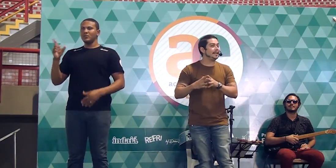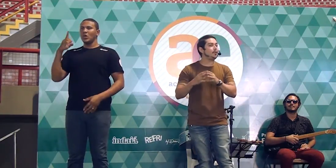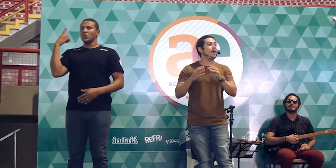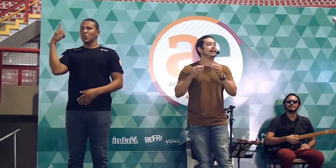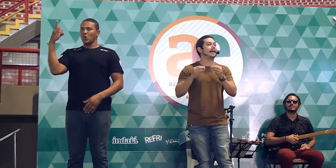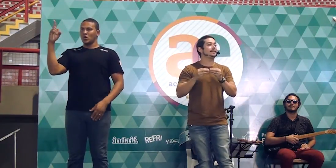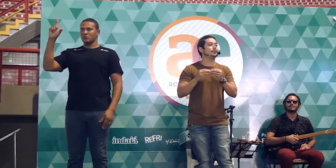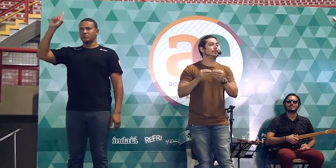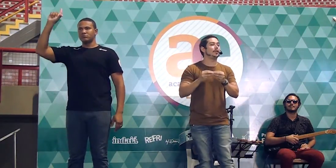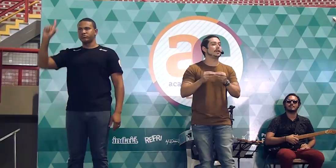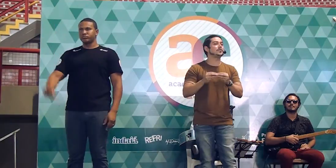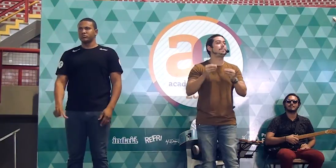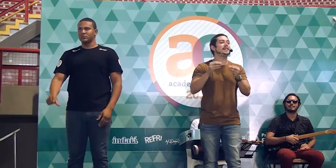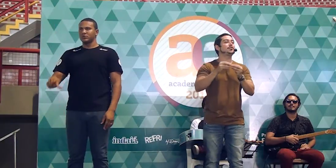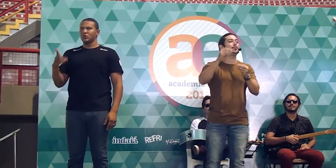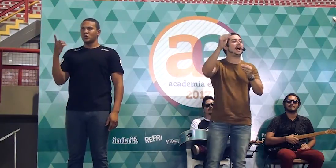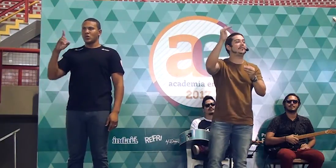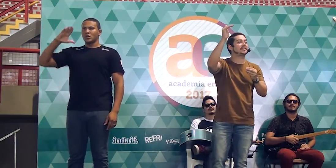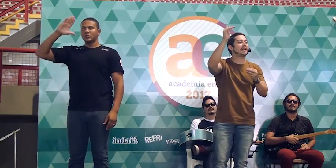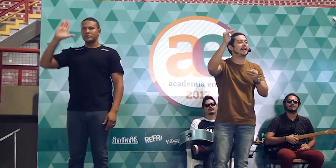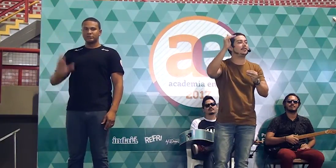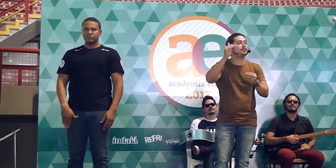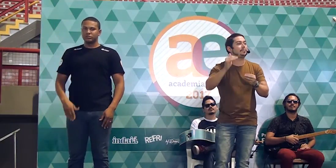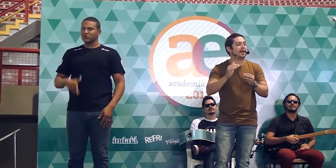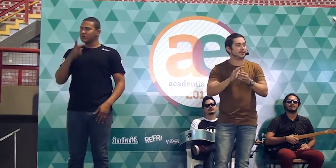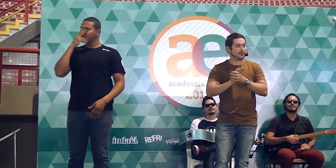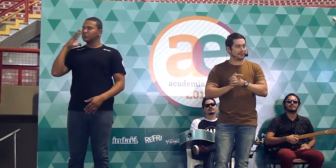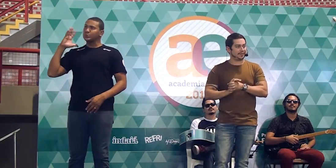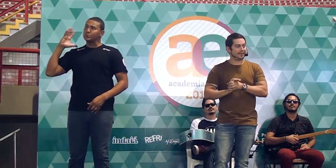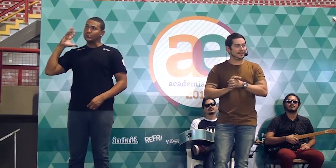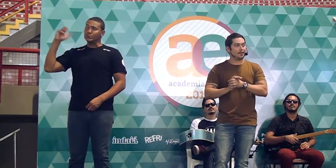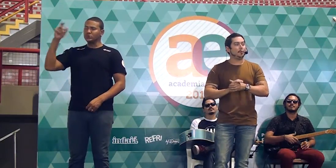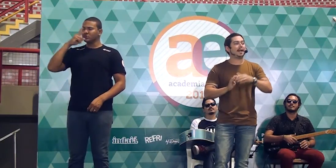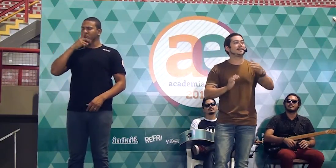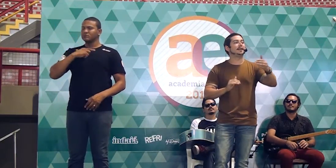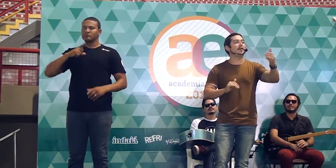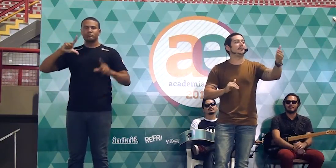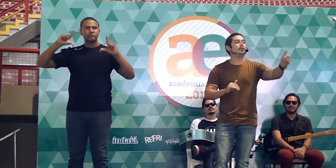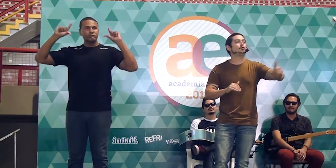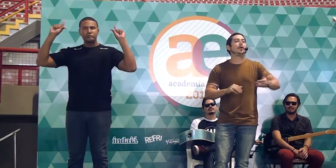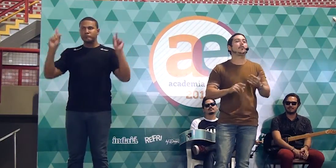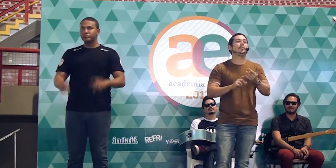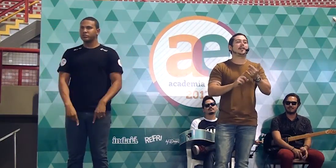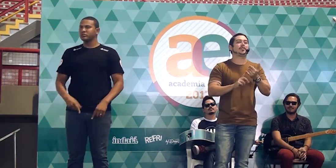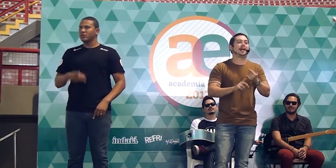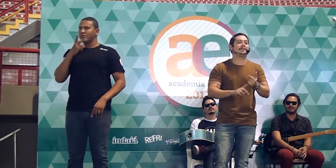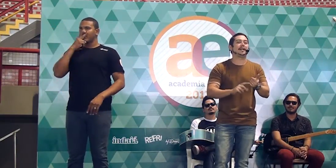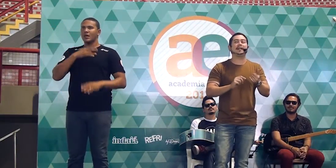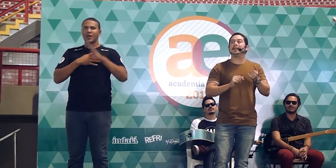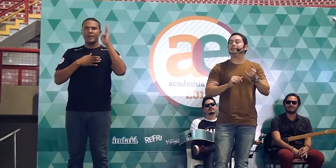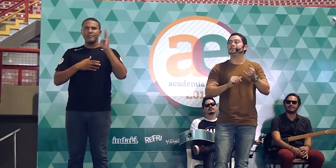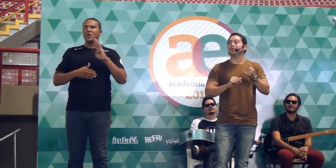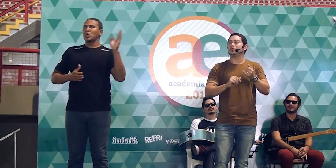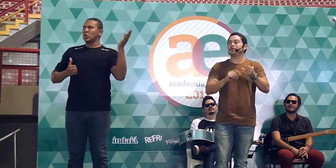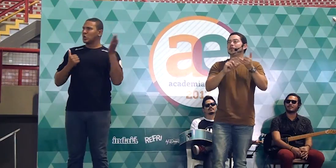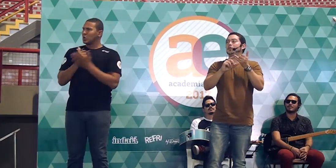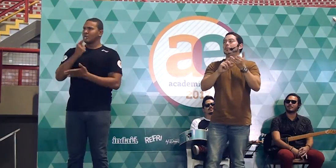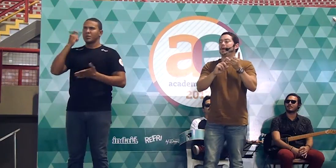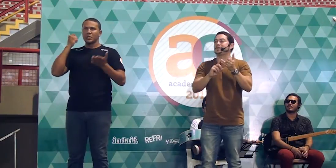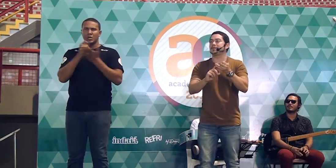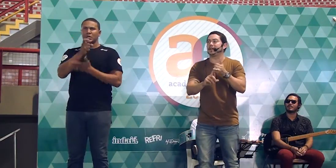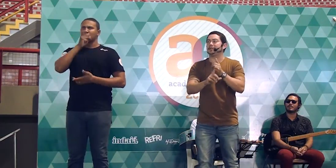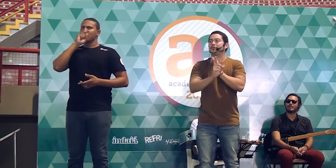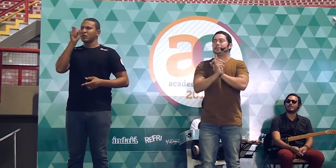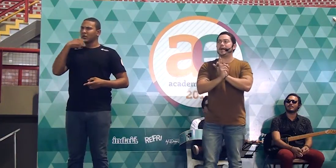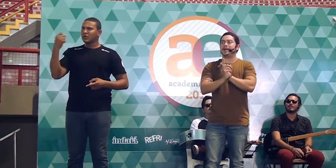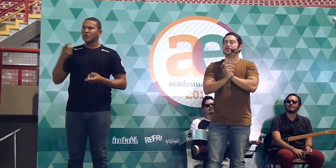dólar, e com a queda do dólar, os bens duráveis caíram de preço. O brasileiro voltou a comprar geladeira, conseguiu